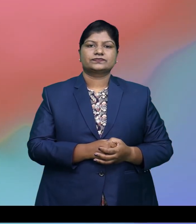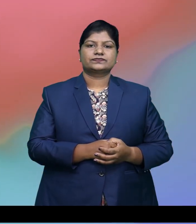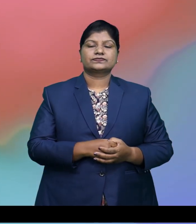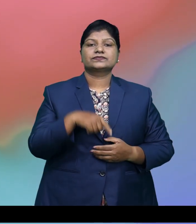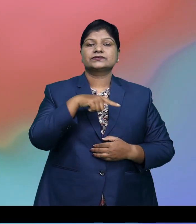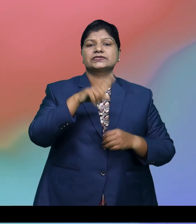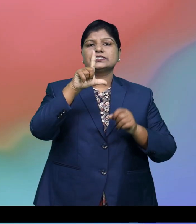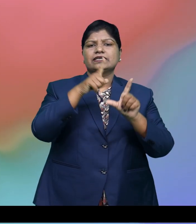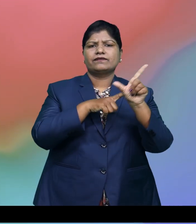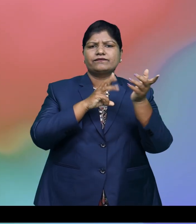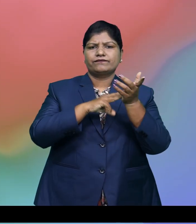శోషరస వ్యవస్థ,